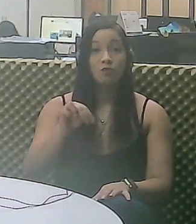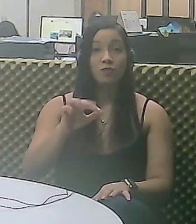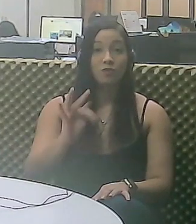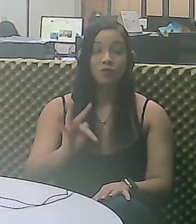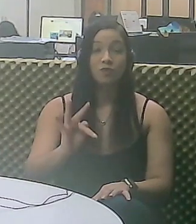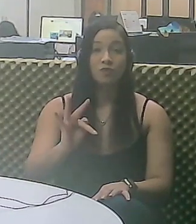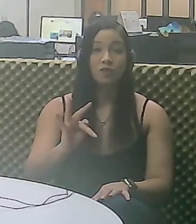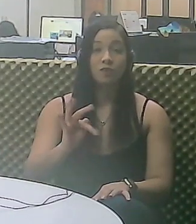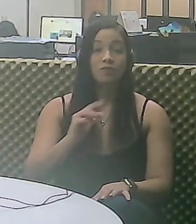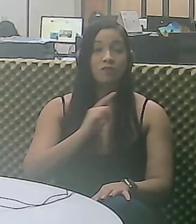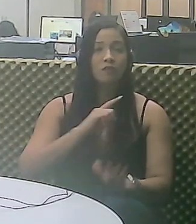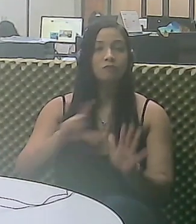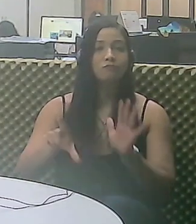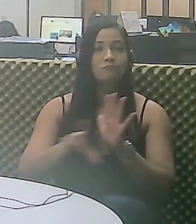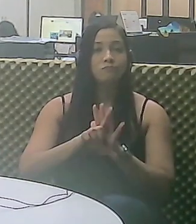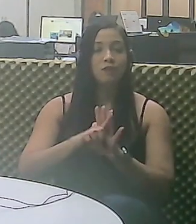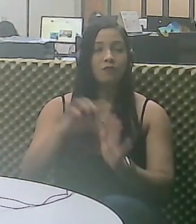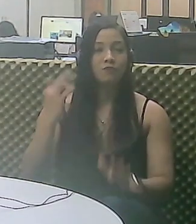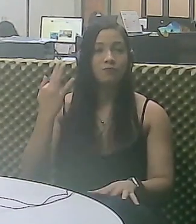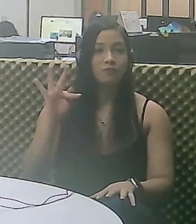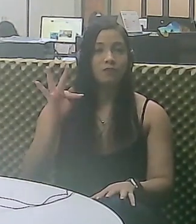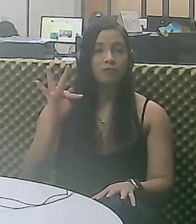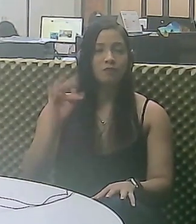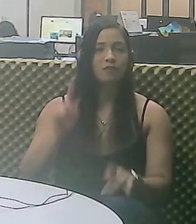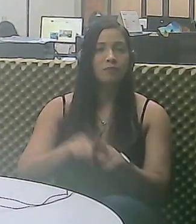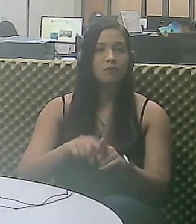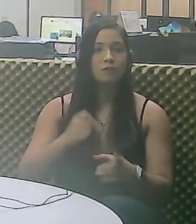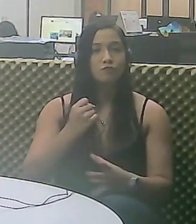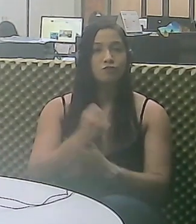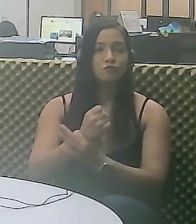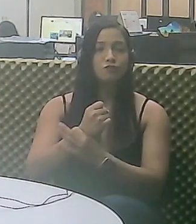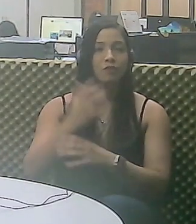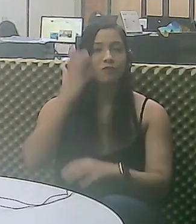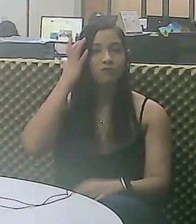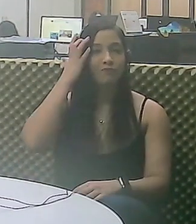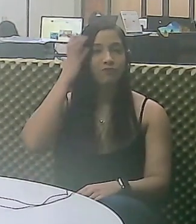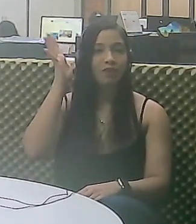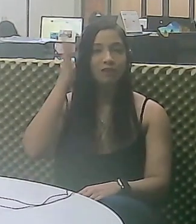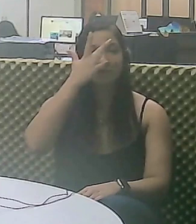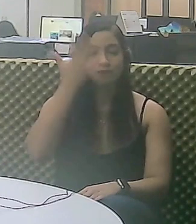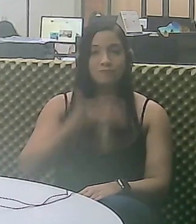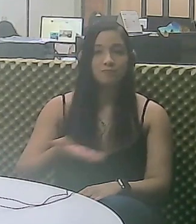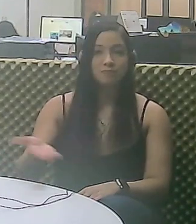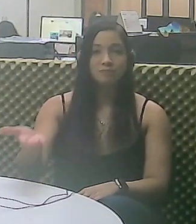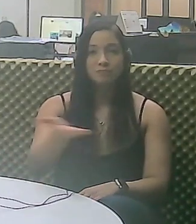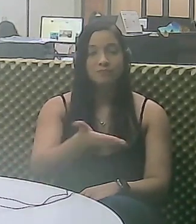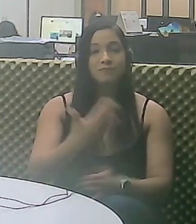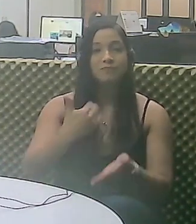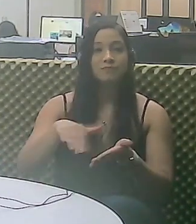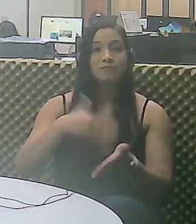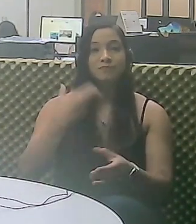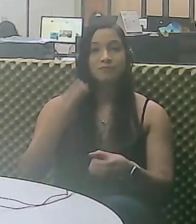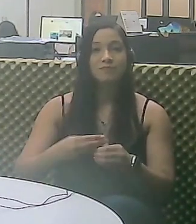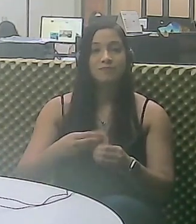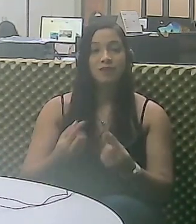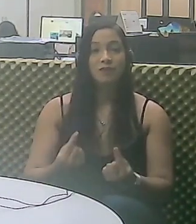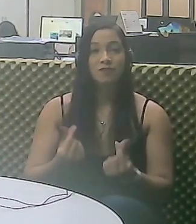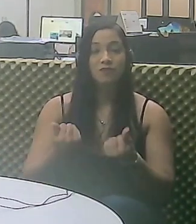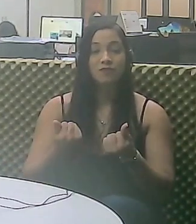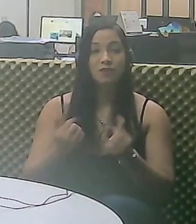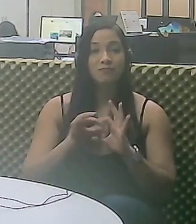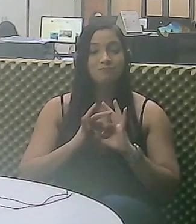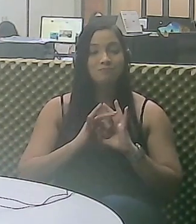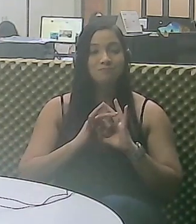fiscal atende à legislação federal e oferece mais segurança e praticidade aos contribuintes. A Secretaria Municipal de Finanças